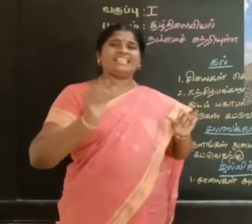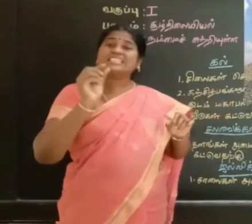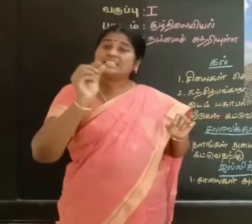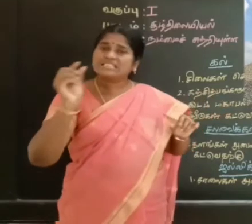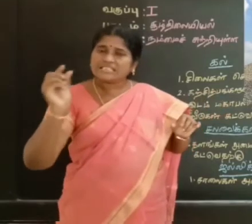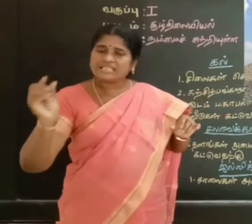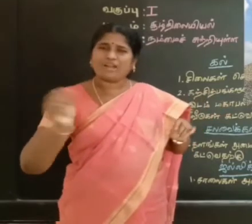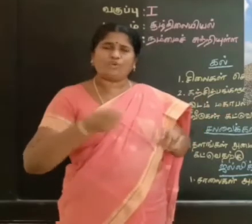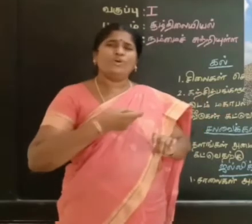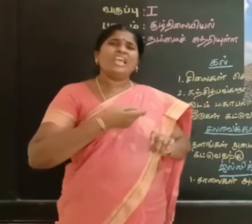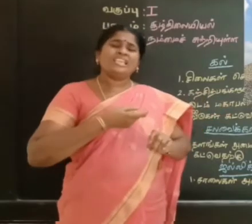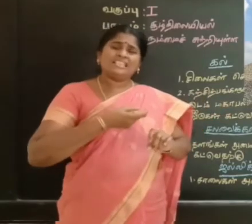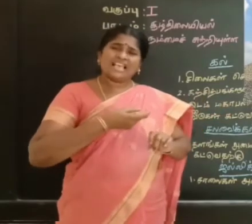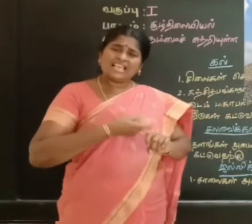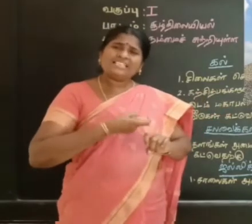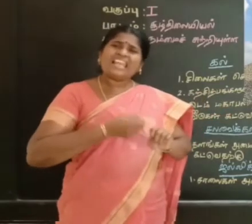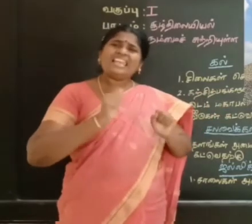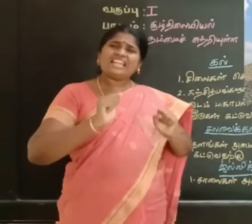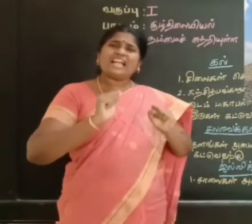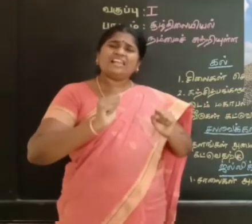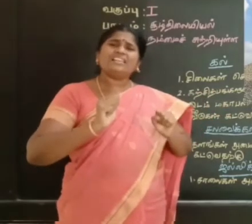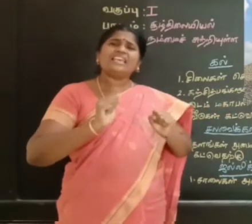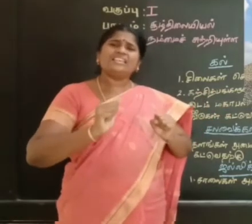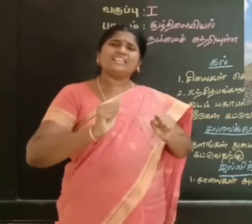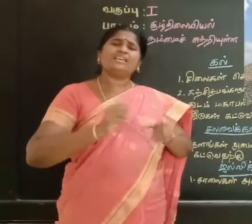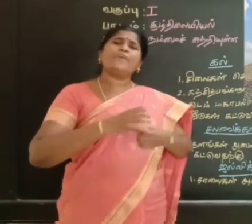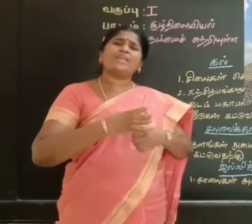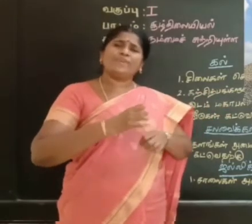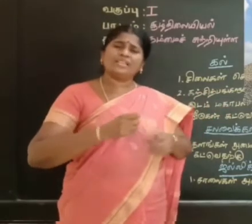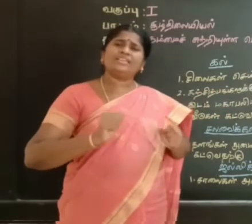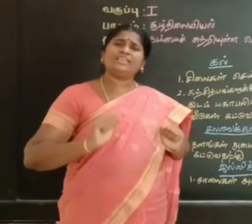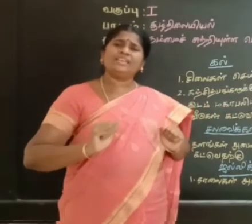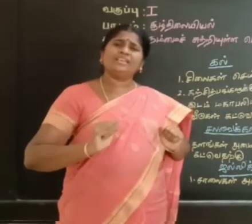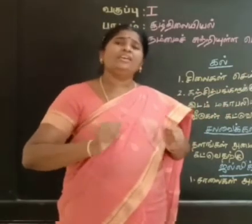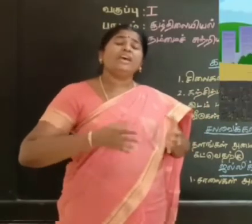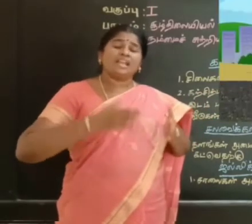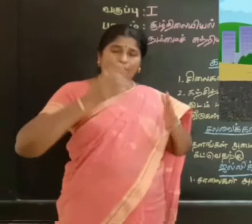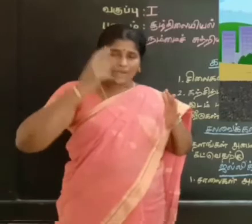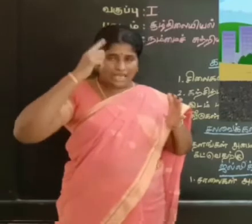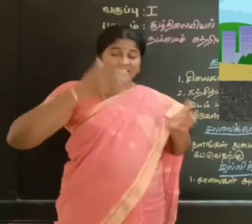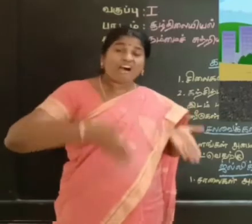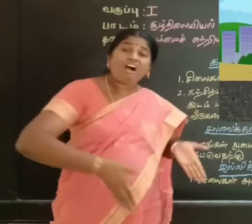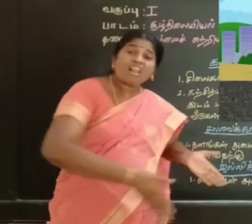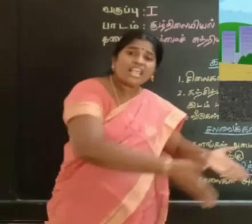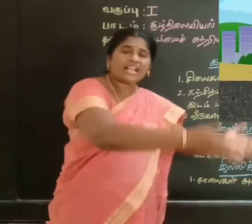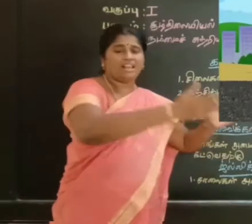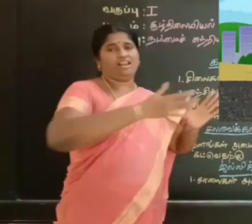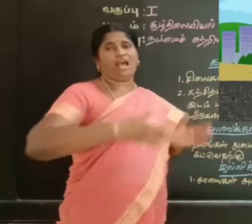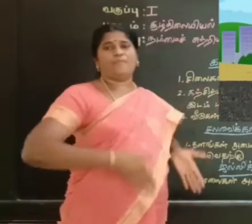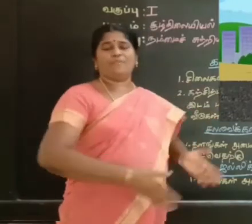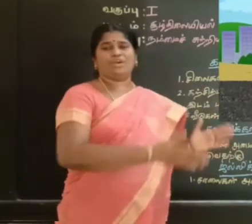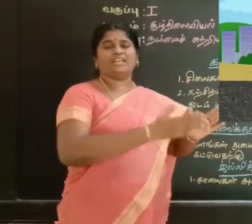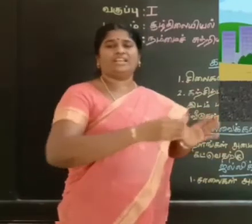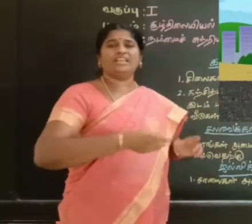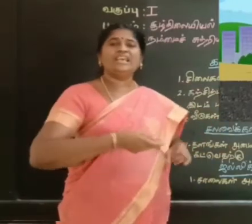சிறு சிறுசா இருக்கும். இந்த ஜல்லிக்கல் எதுக்கு பயன்படுது? நம்ம சாலைகள் அமைப்பதற்கு